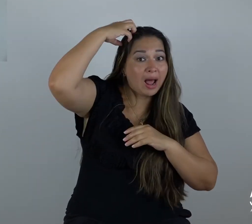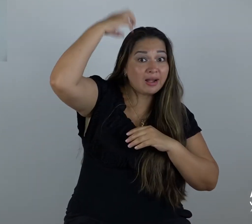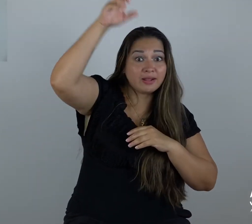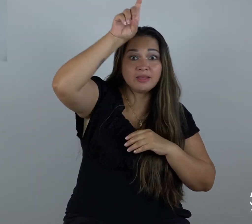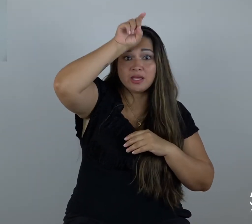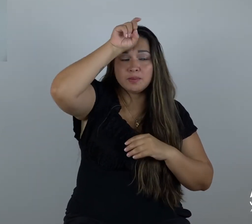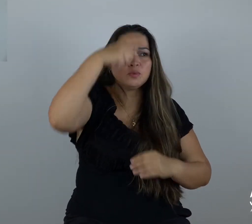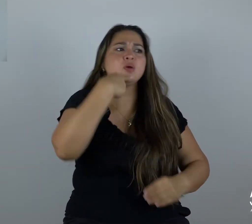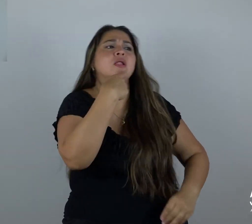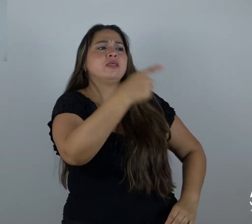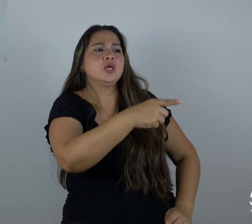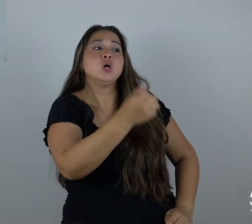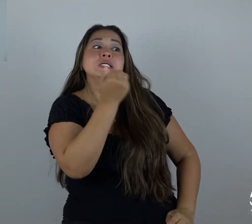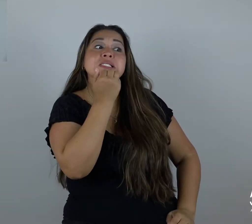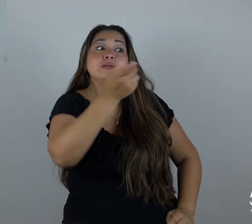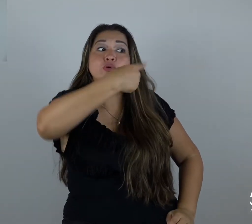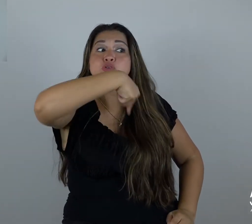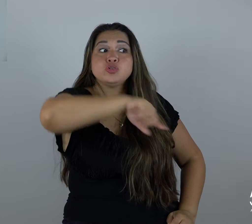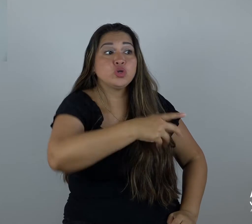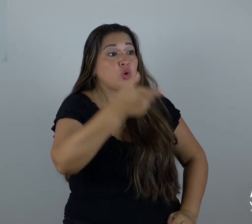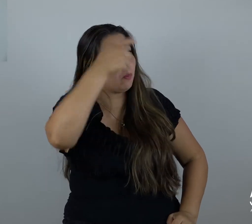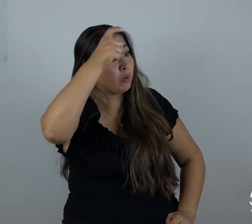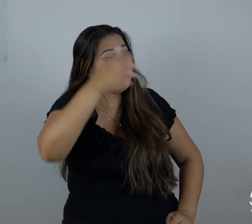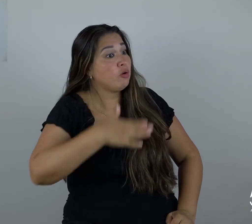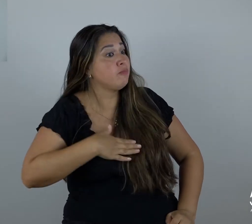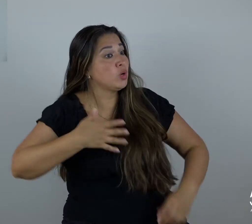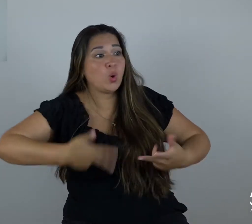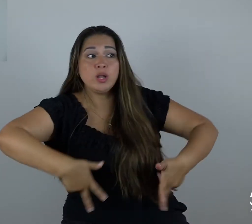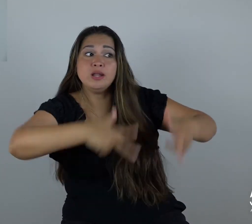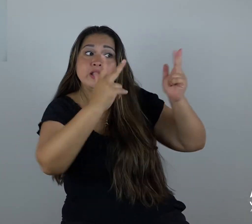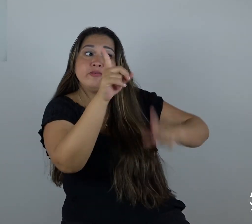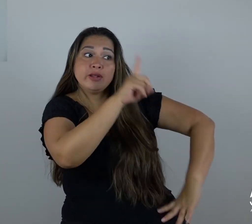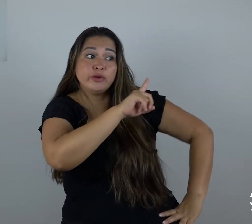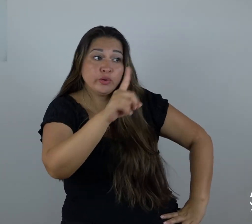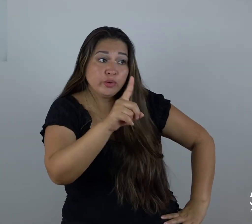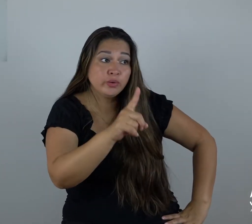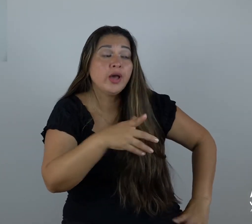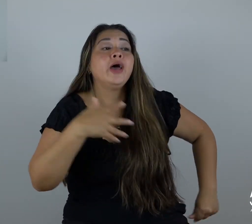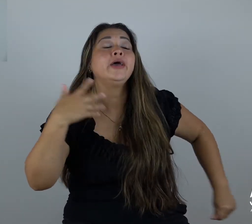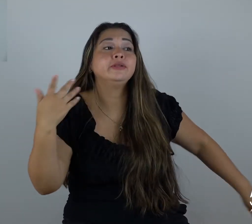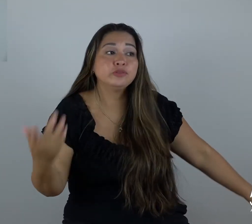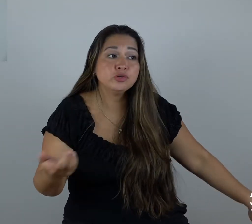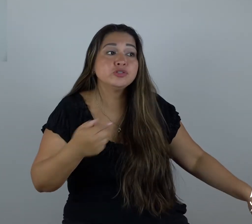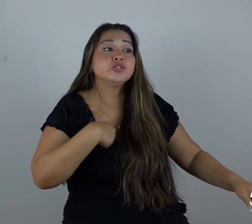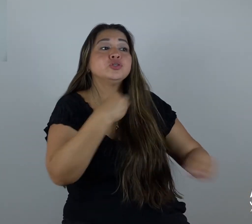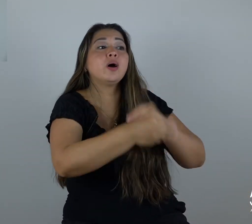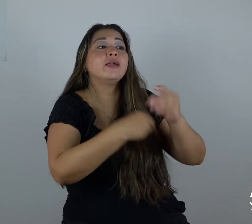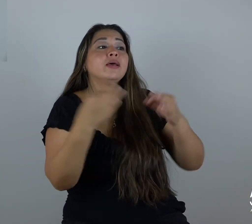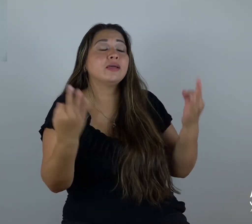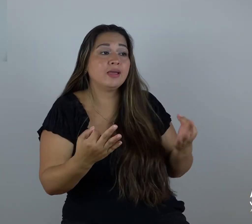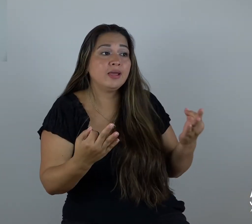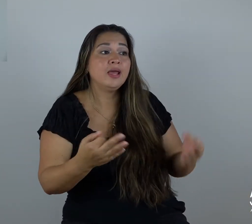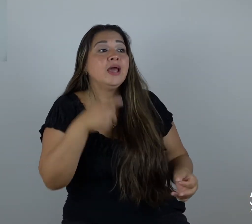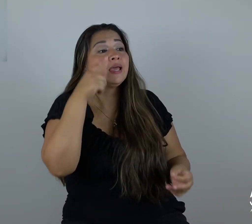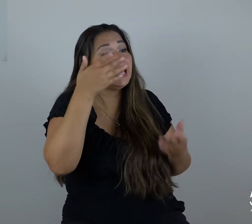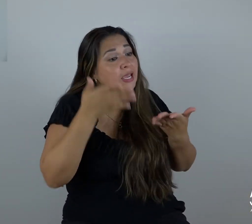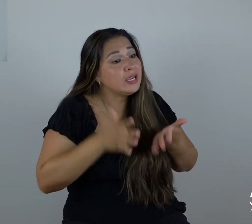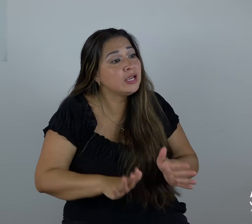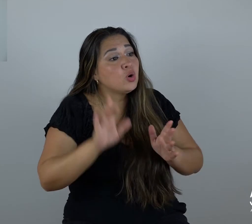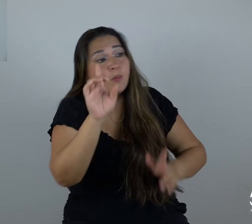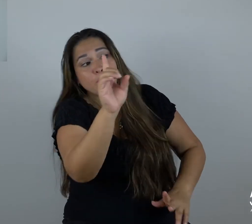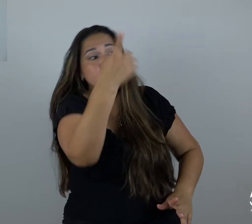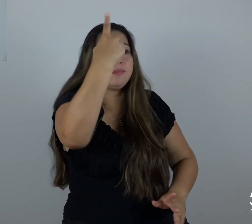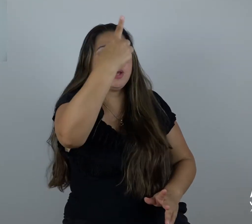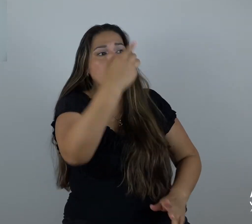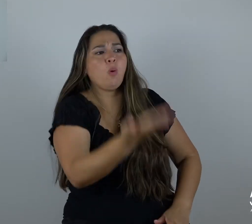dejas salir de Egipto, yo vendré y los primogénitos morirán, los primogénitos de los egipcios morirán. En